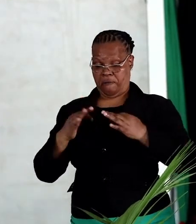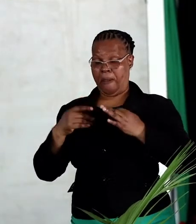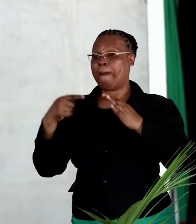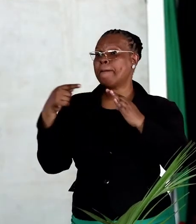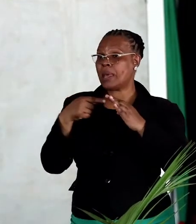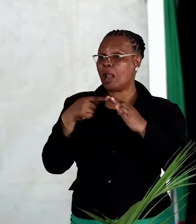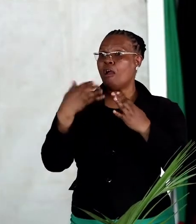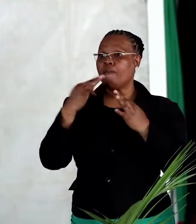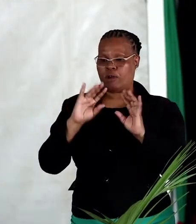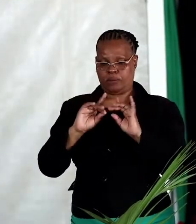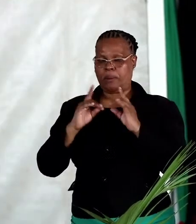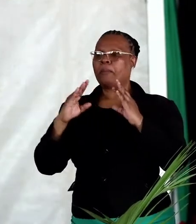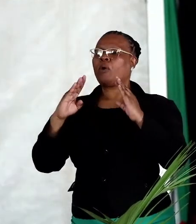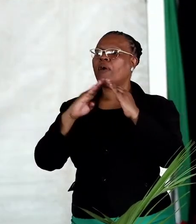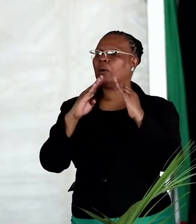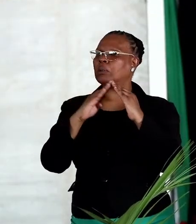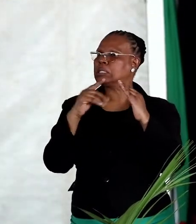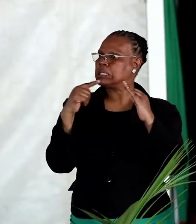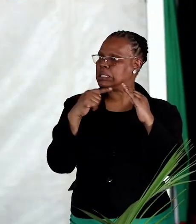Umama